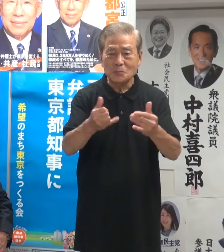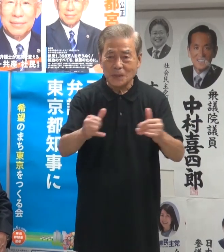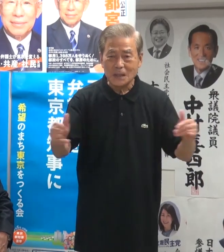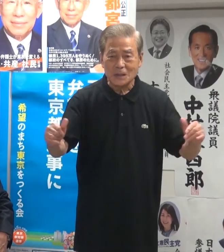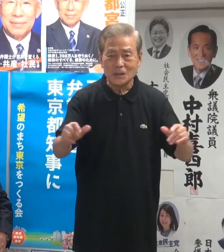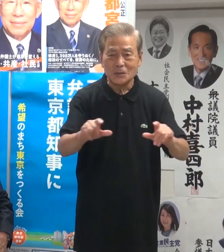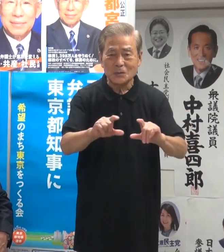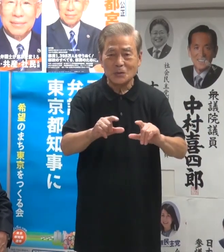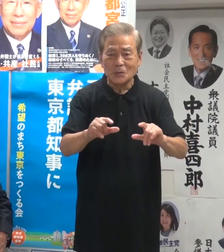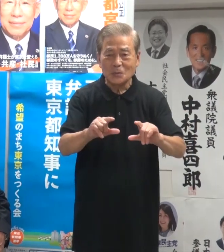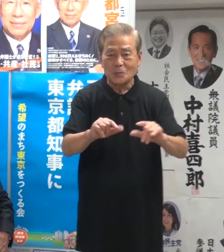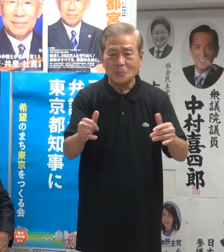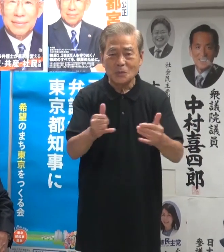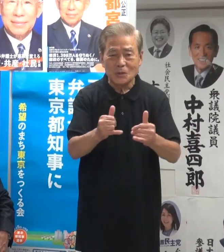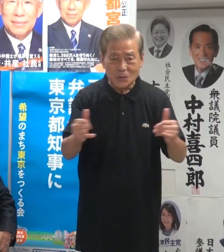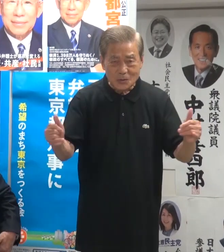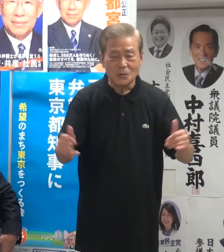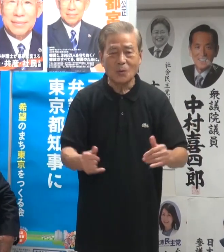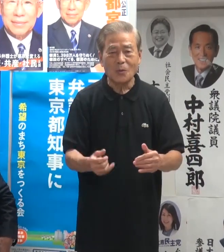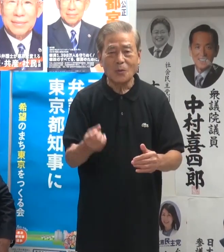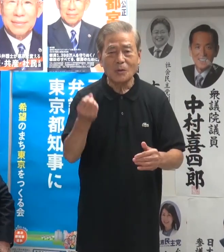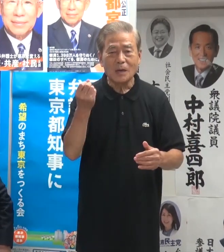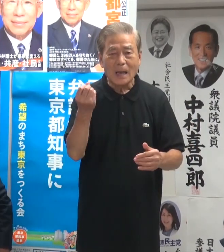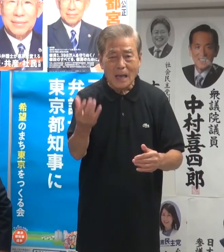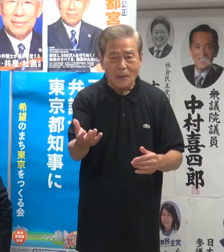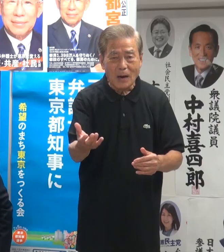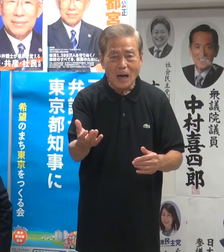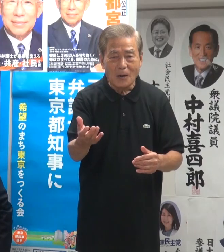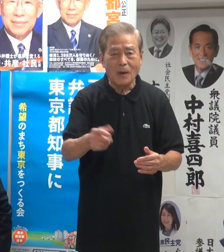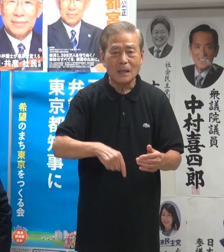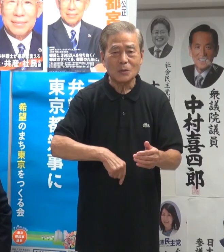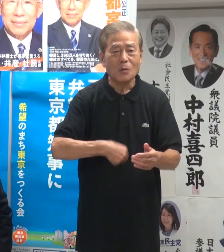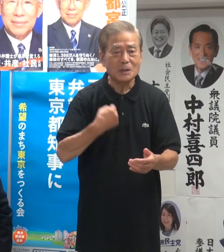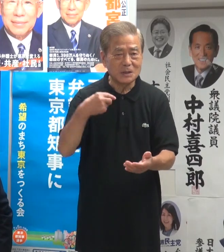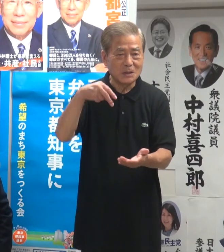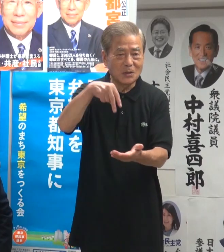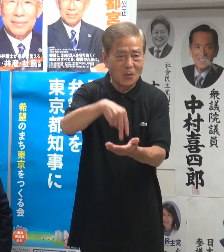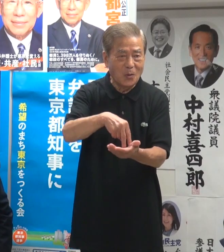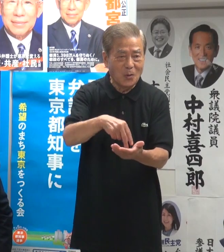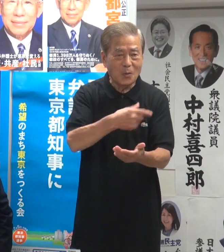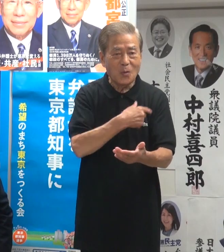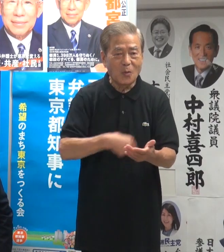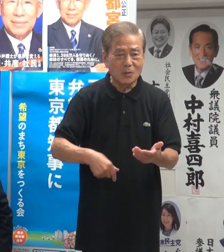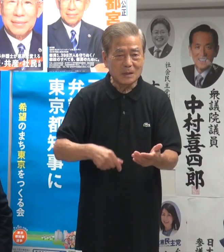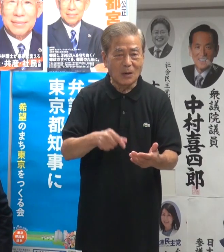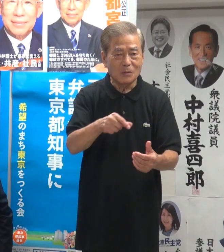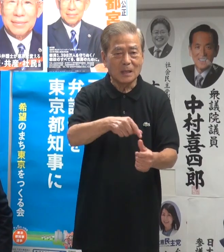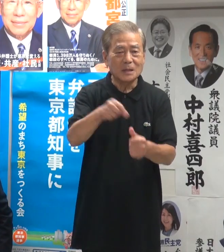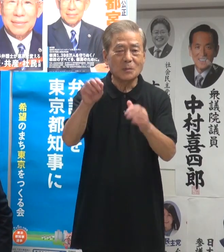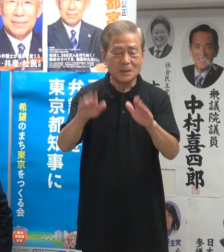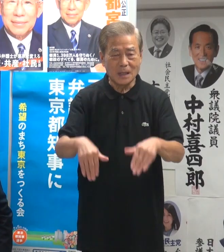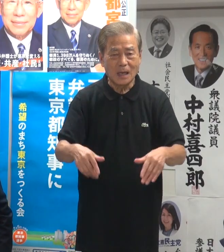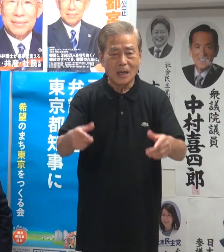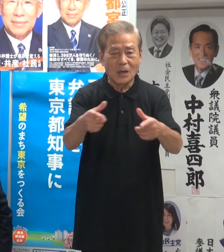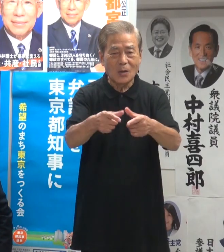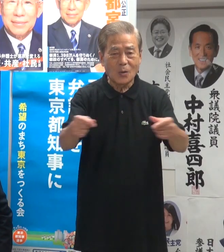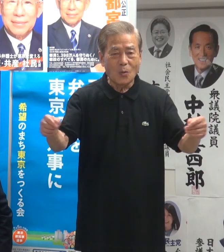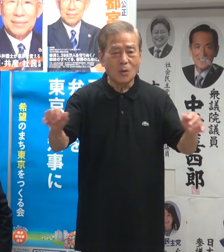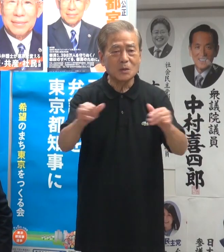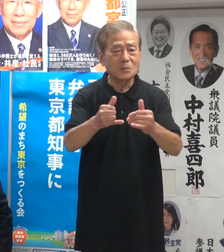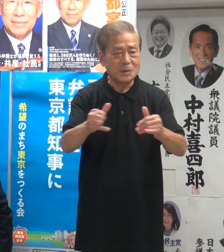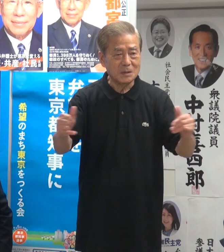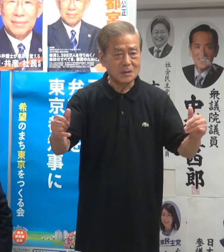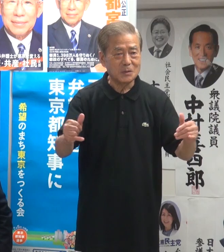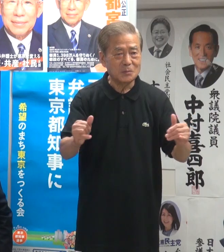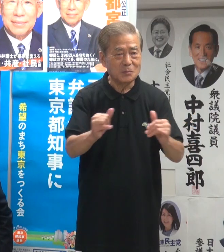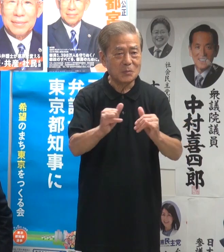たんですね。それから令和は独自候補を出したということで、それでただ国民民主党の中には皆